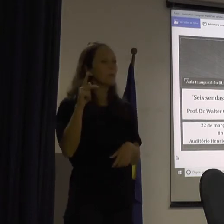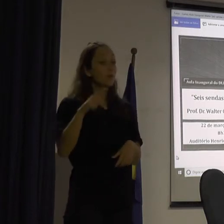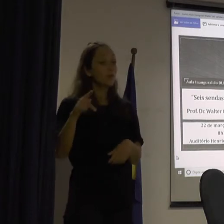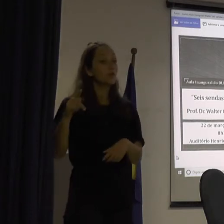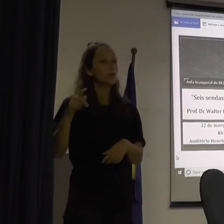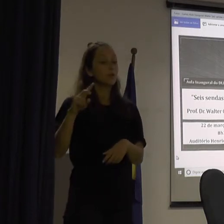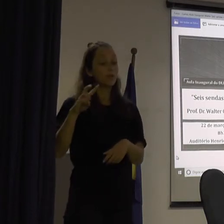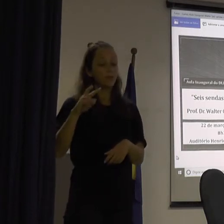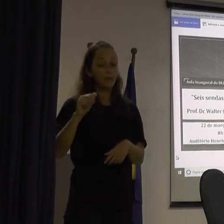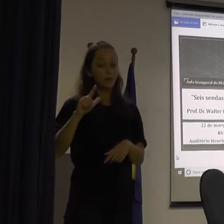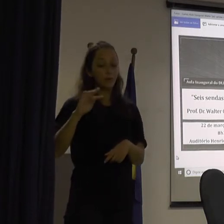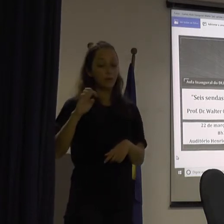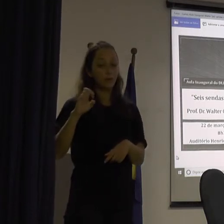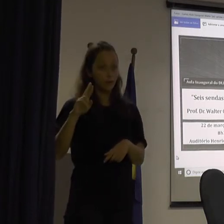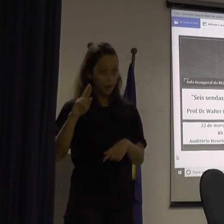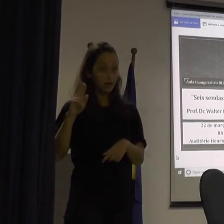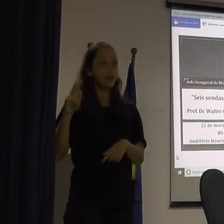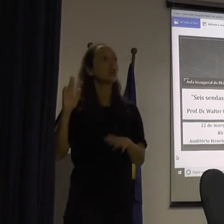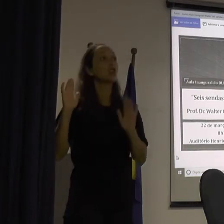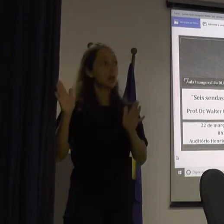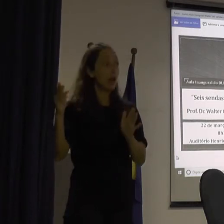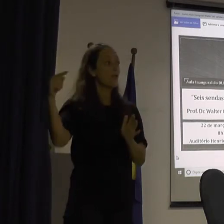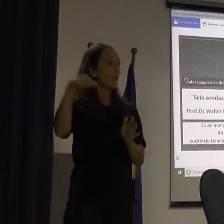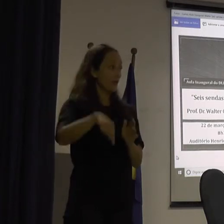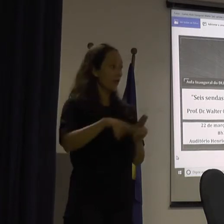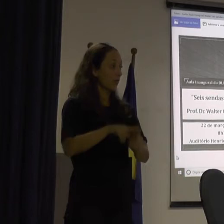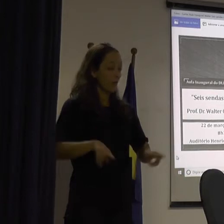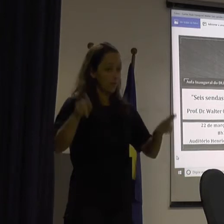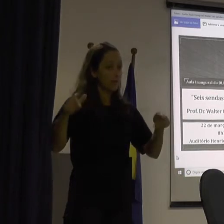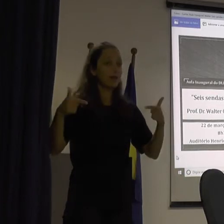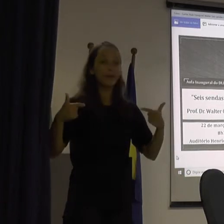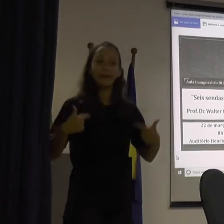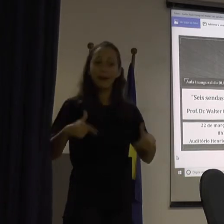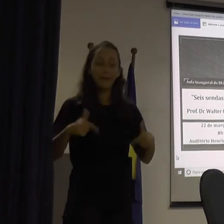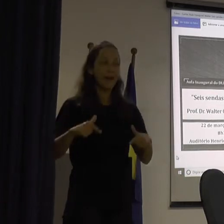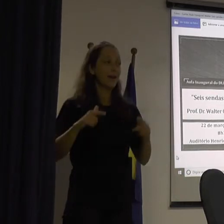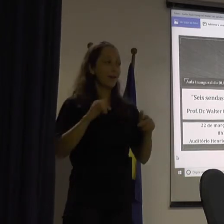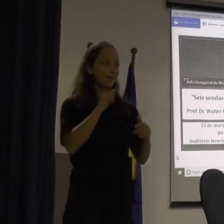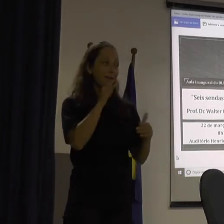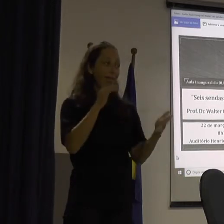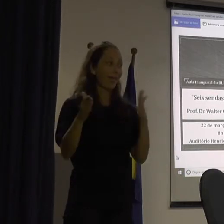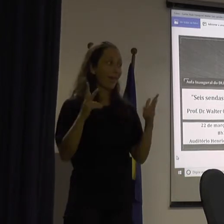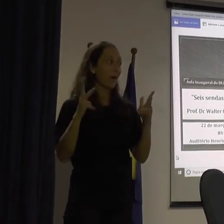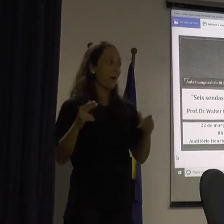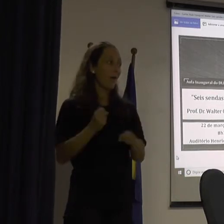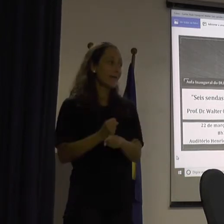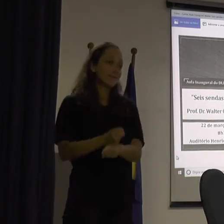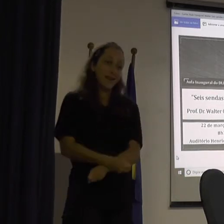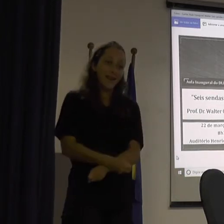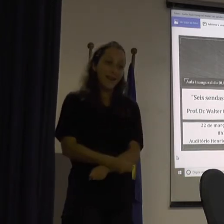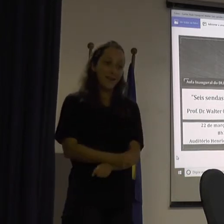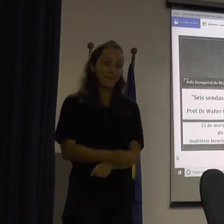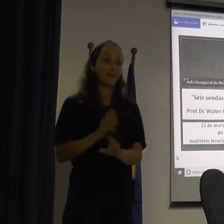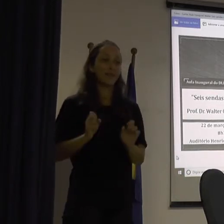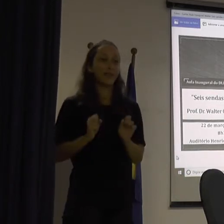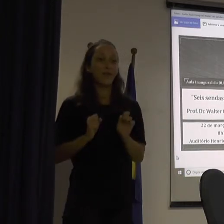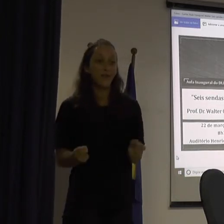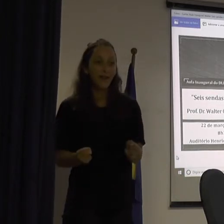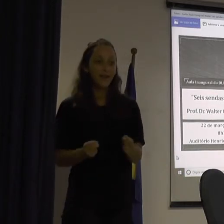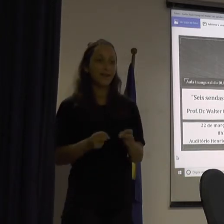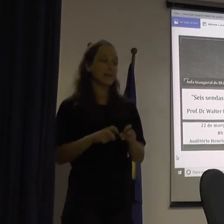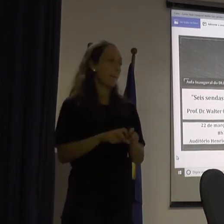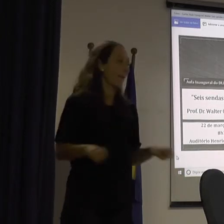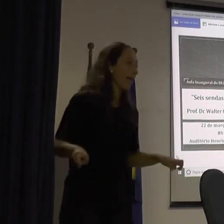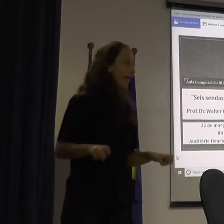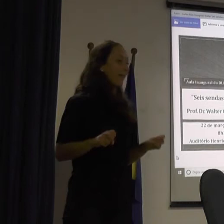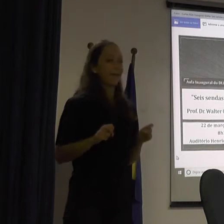praticamente sendo, né, um trabalho quase escravo, né? Já com 2 defesas, uma mesa redonda,